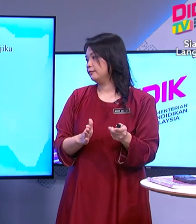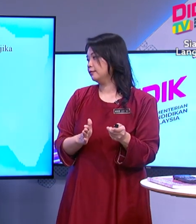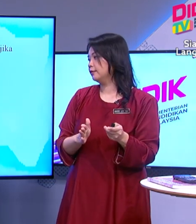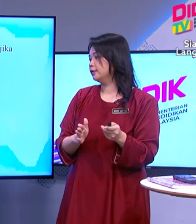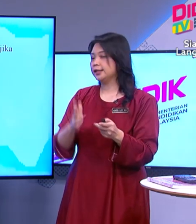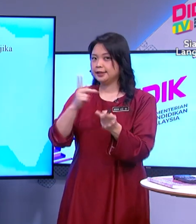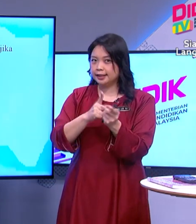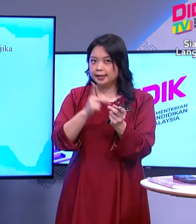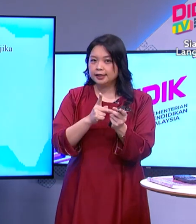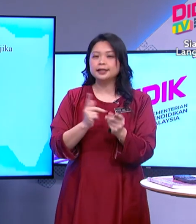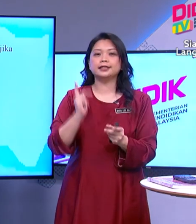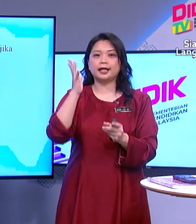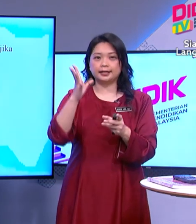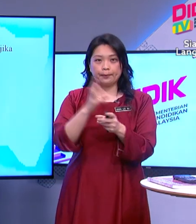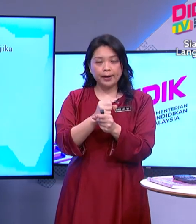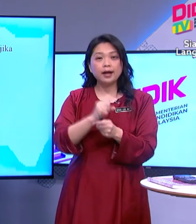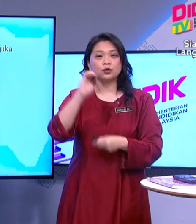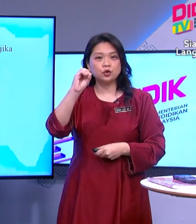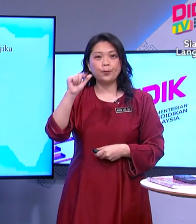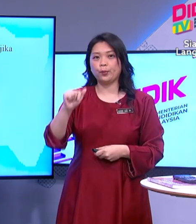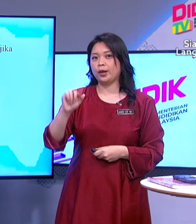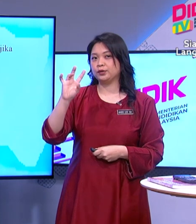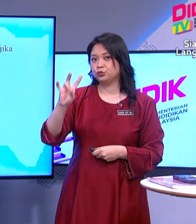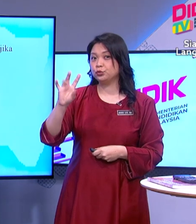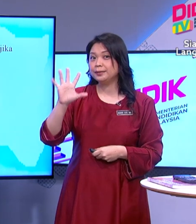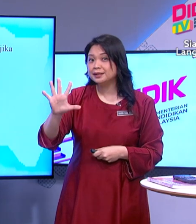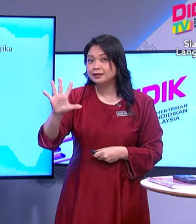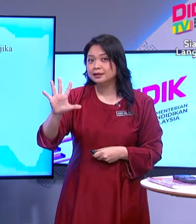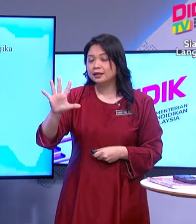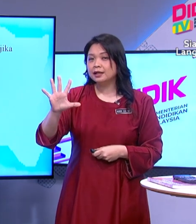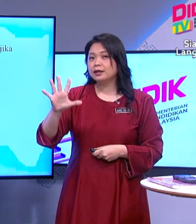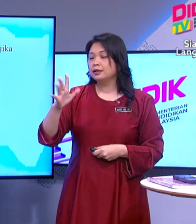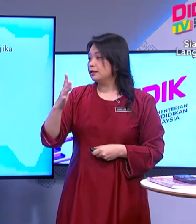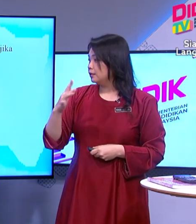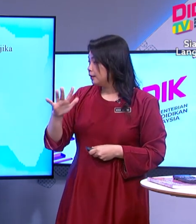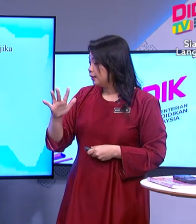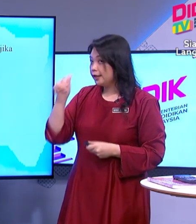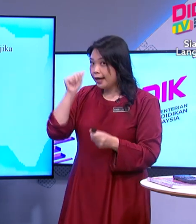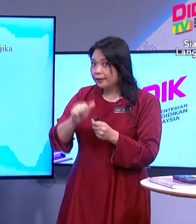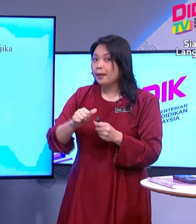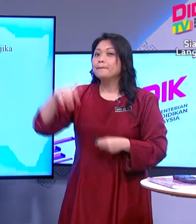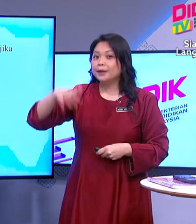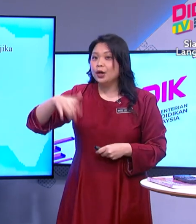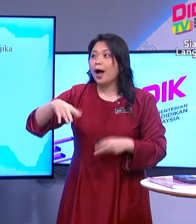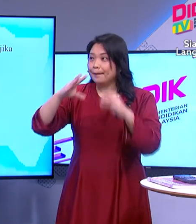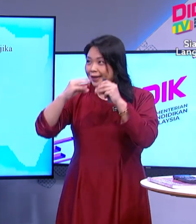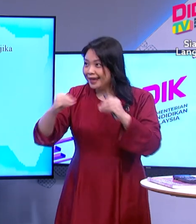Nah kita kira kita akan dapat kosong puluhan 75 ingat pelung HB